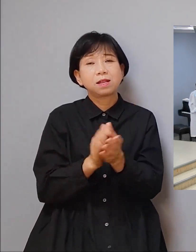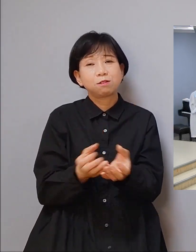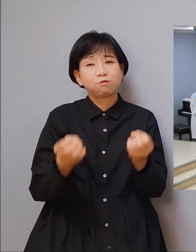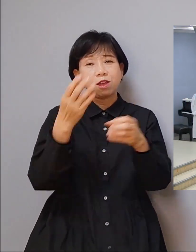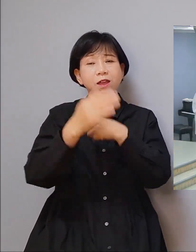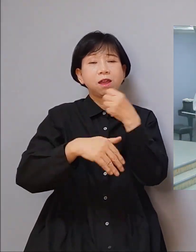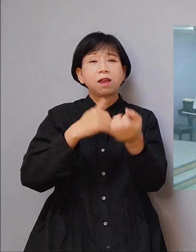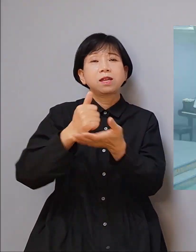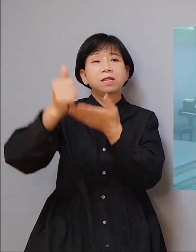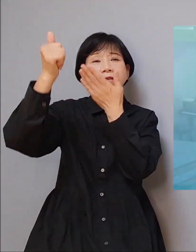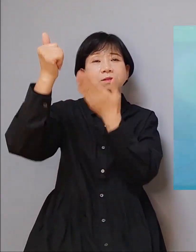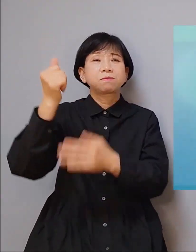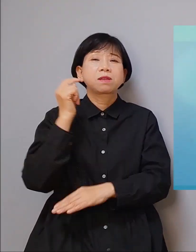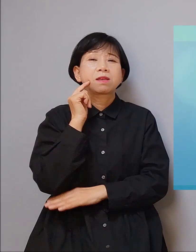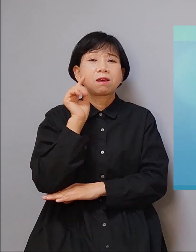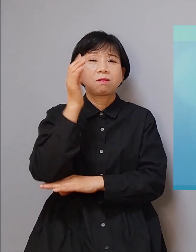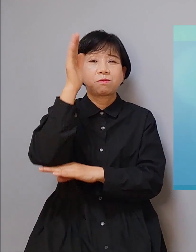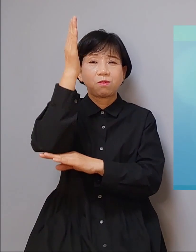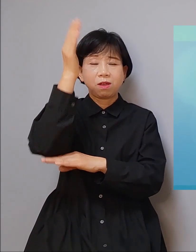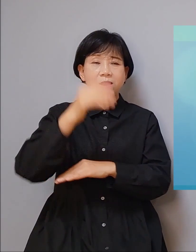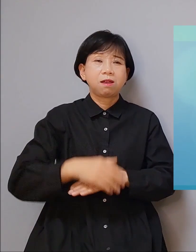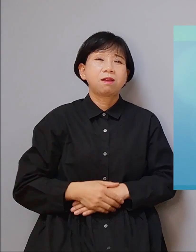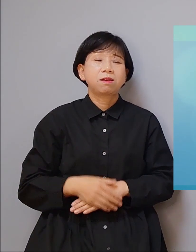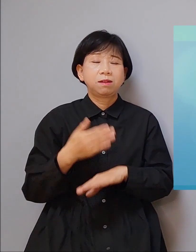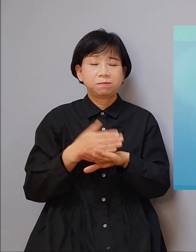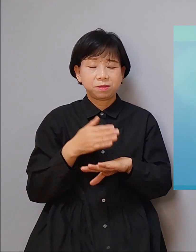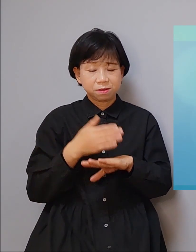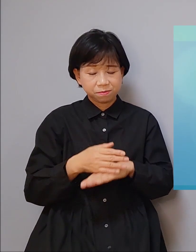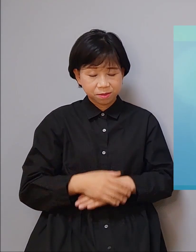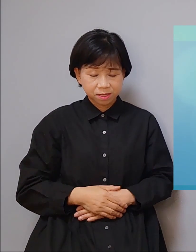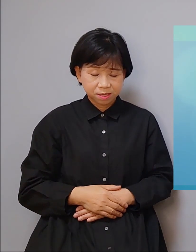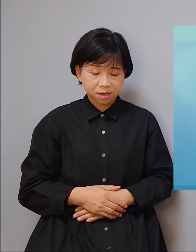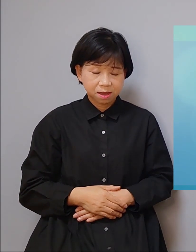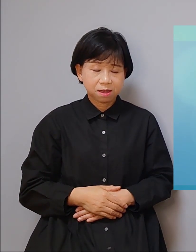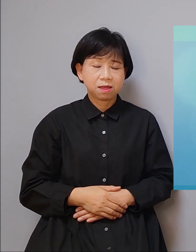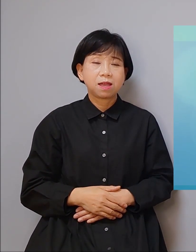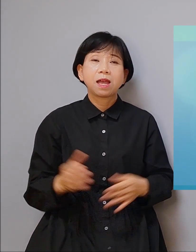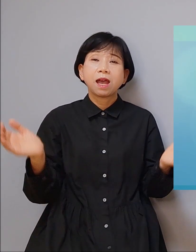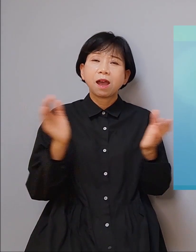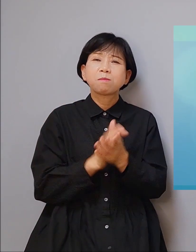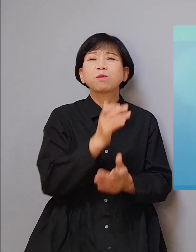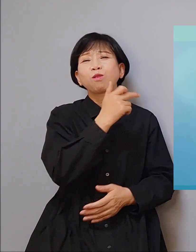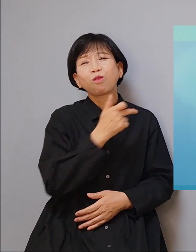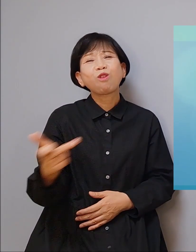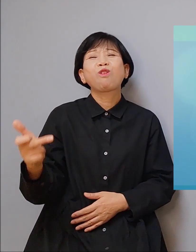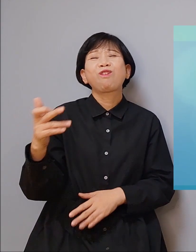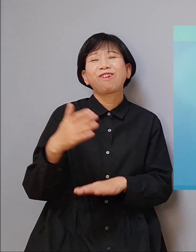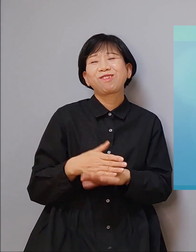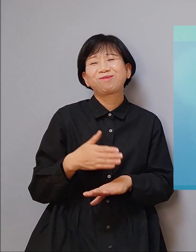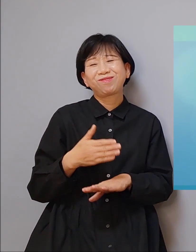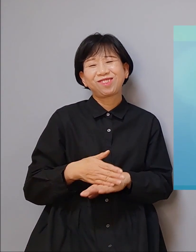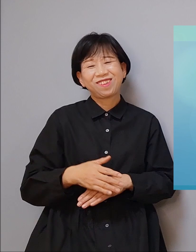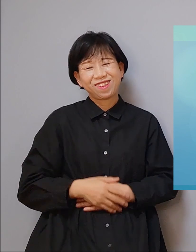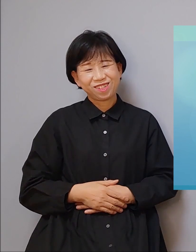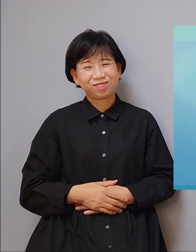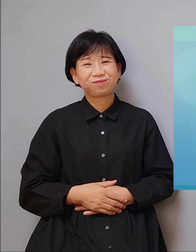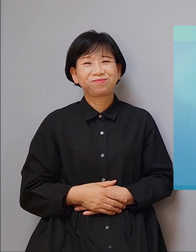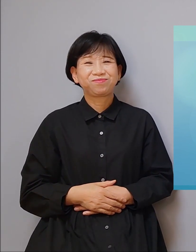하나님께 영광입니다. 네, 감사합니다. 여러분 아멘 소리도 굉장히 크시네요.